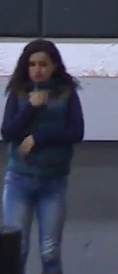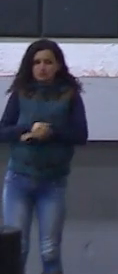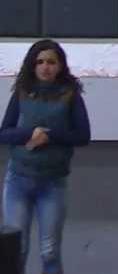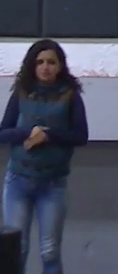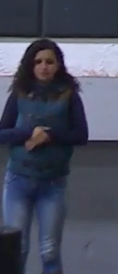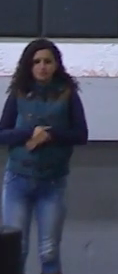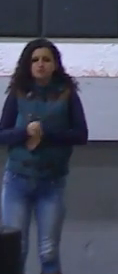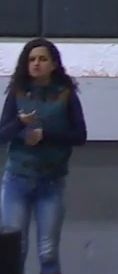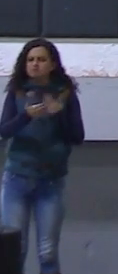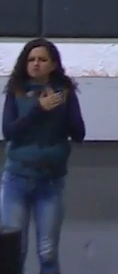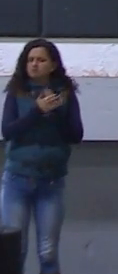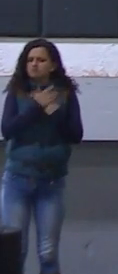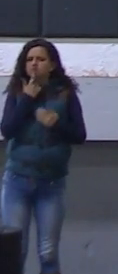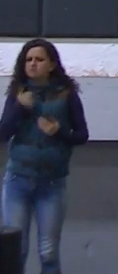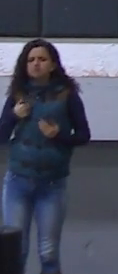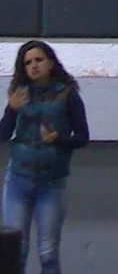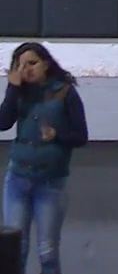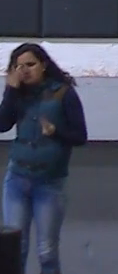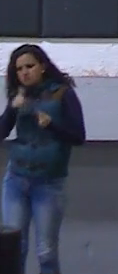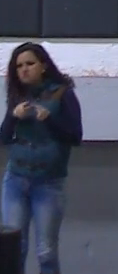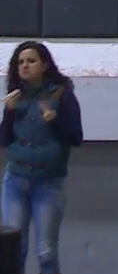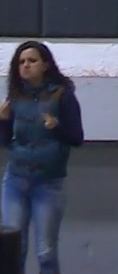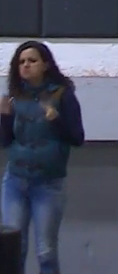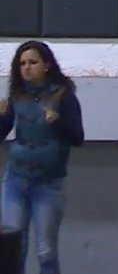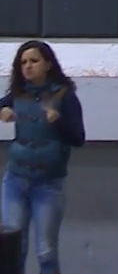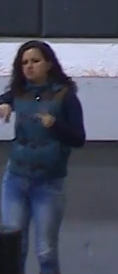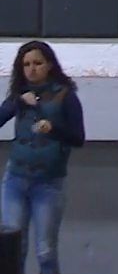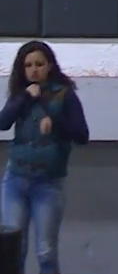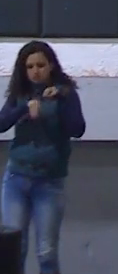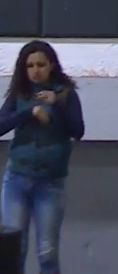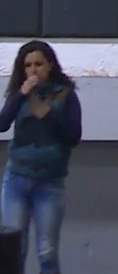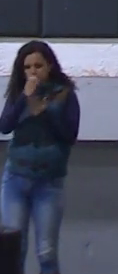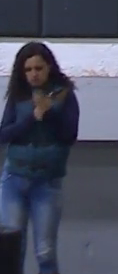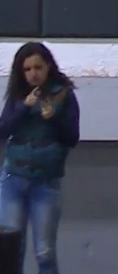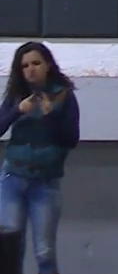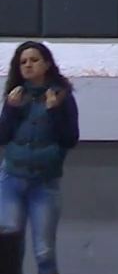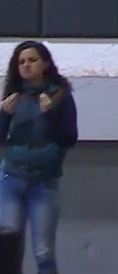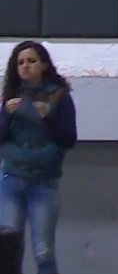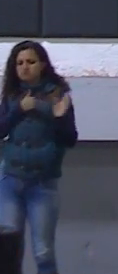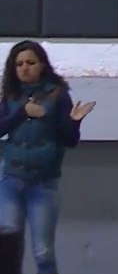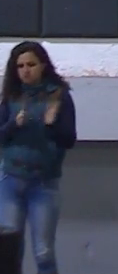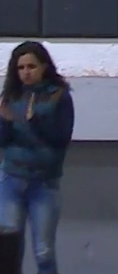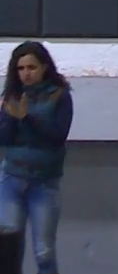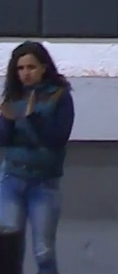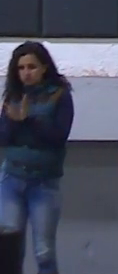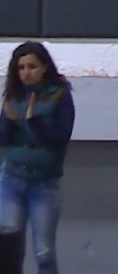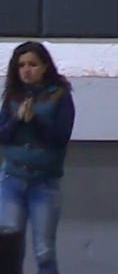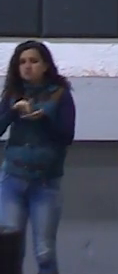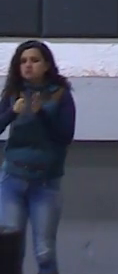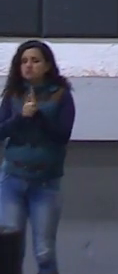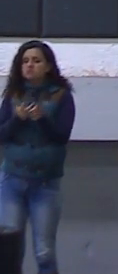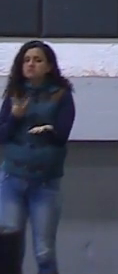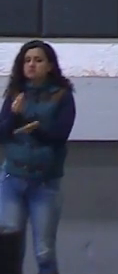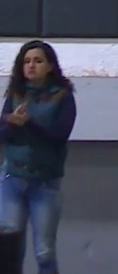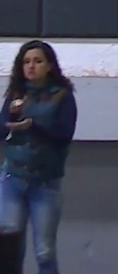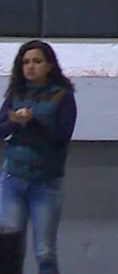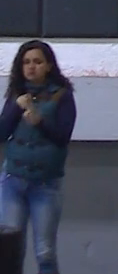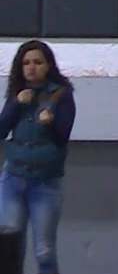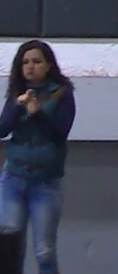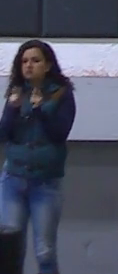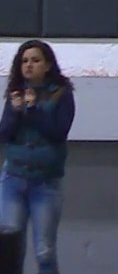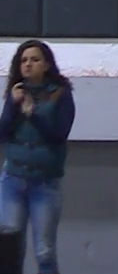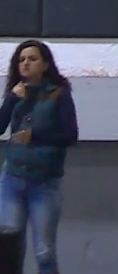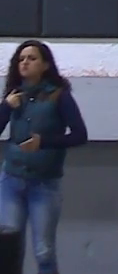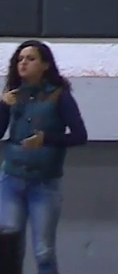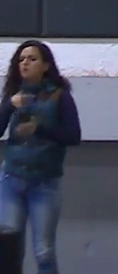nos dicen por qué y para qué deberíamos hacer los currículos el plan de estudios es el resultado de preguntarse uno que va a